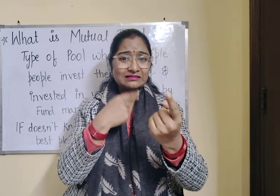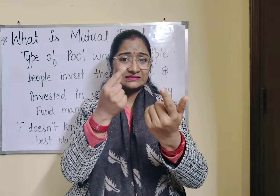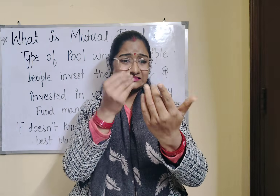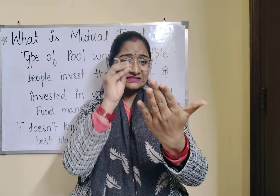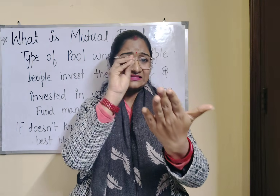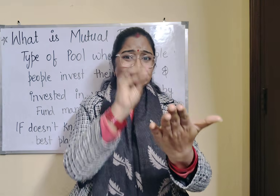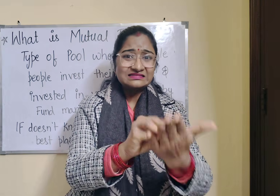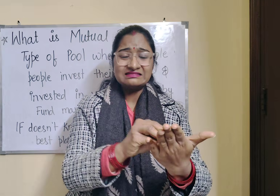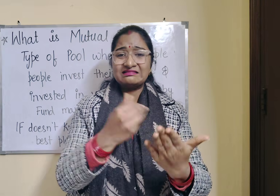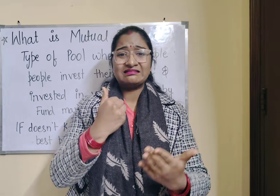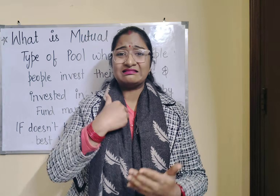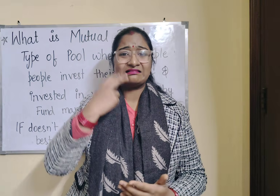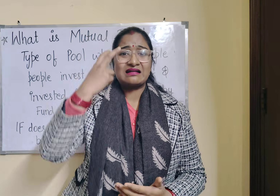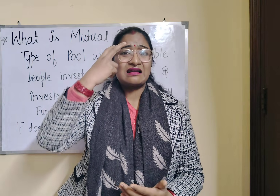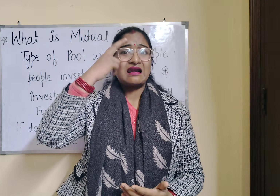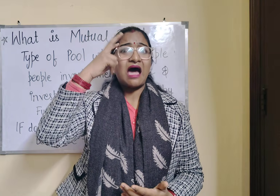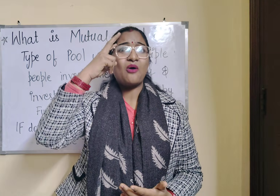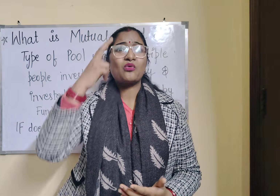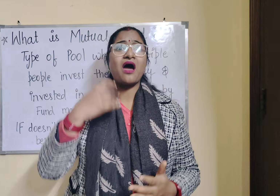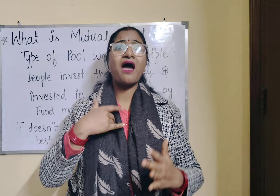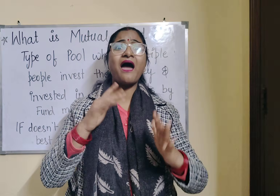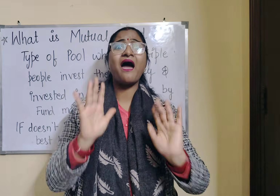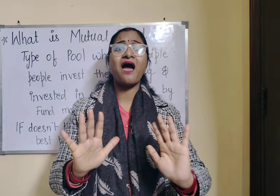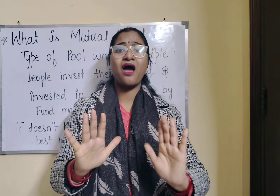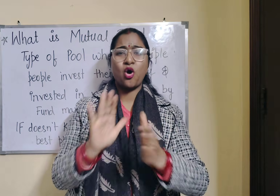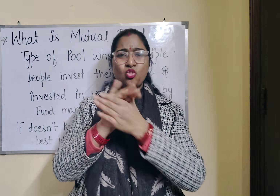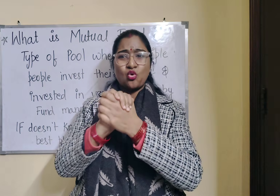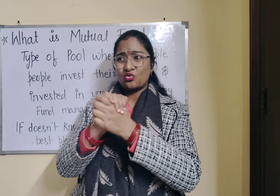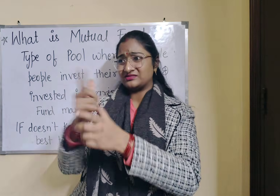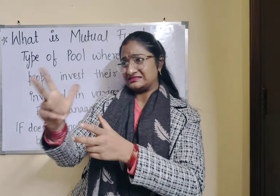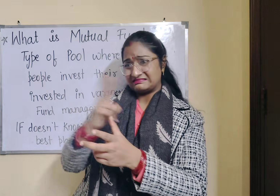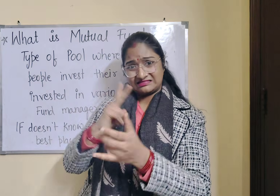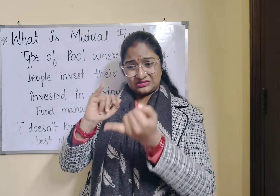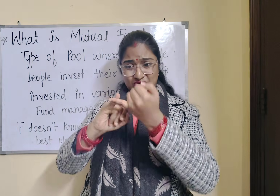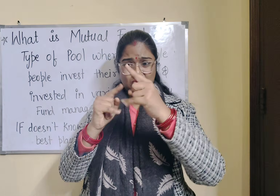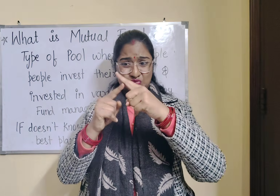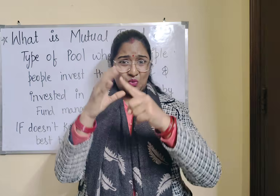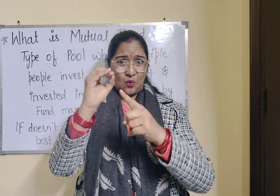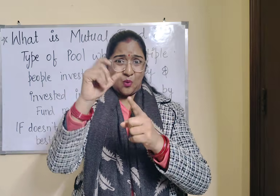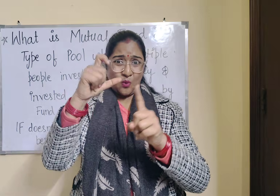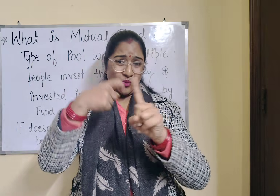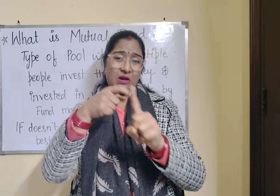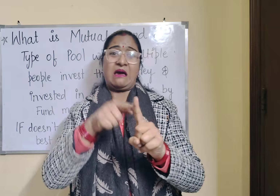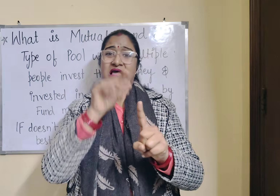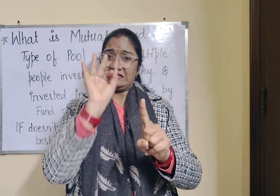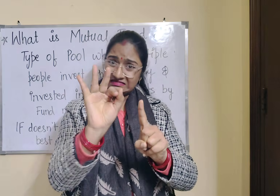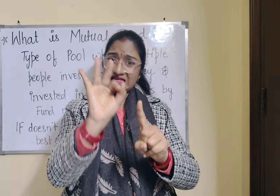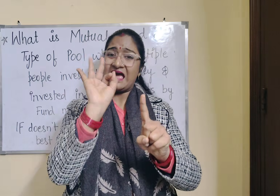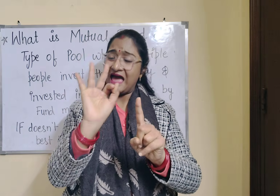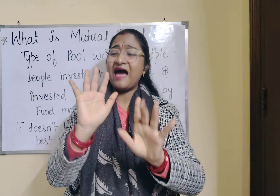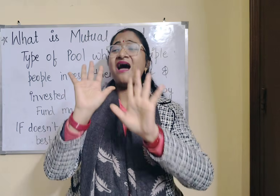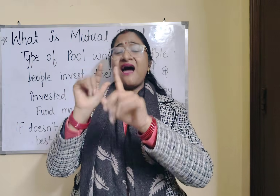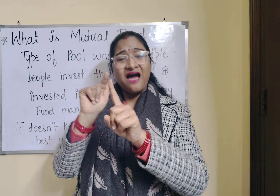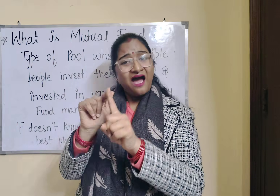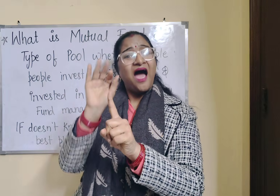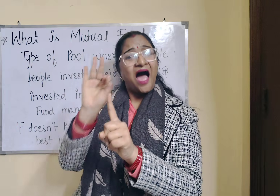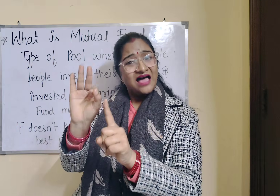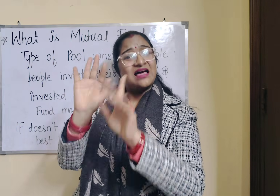मार्केट जाता रहता है, बट मुझे उसमें पैसा लगाना नहीं आता। मुझे डाउट है, मुझे बहुत से, मतलब सपोज कीजिए आपके किसी फ्रेंड ने